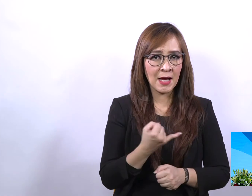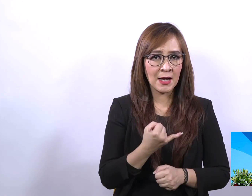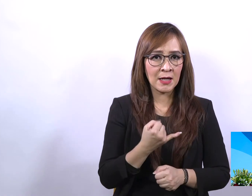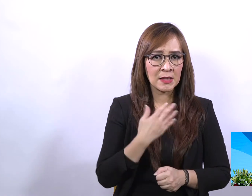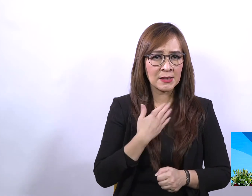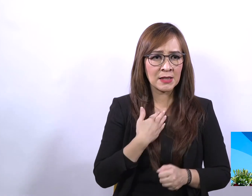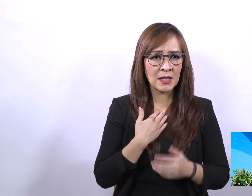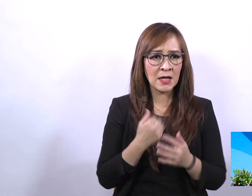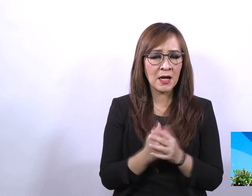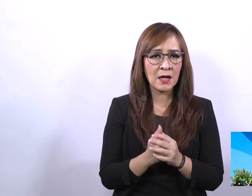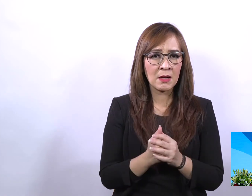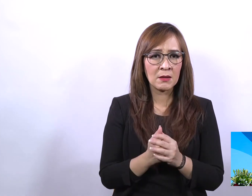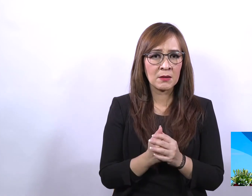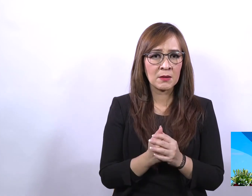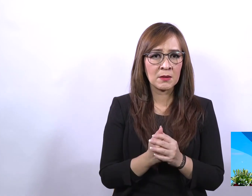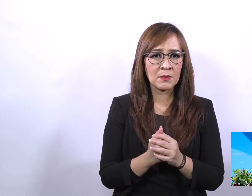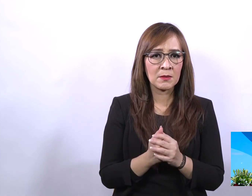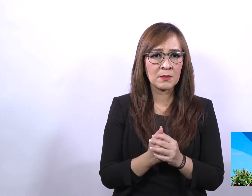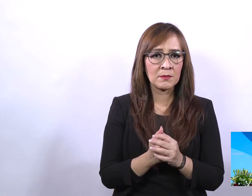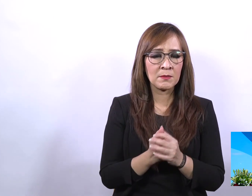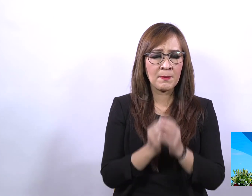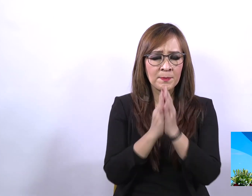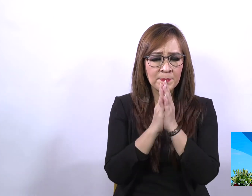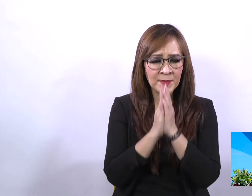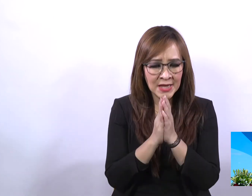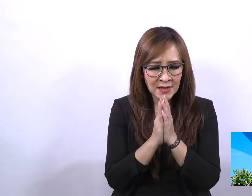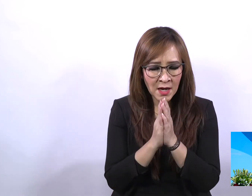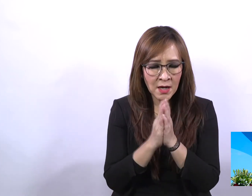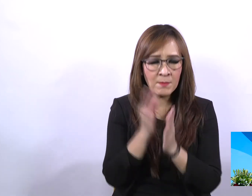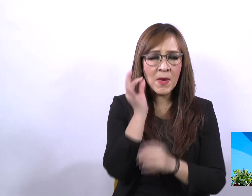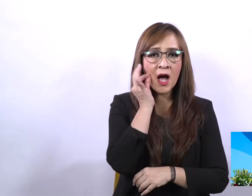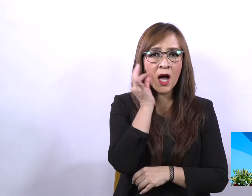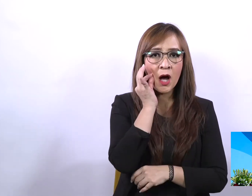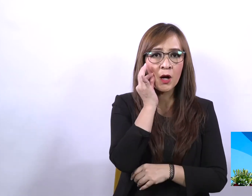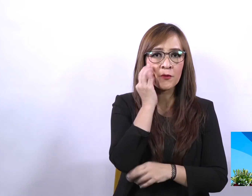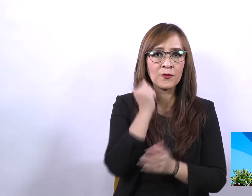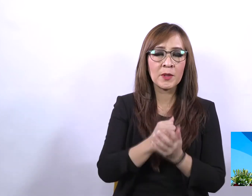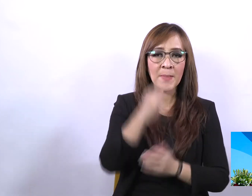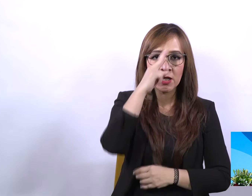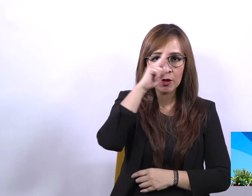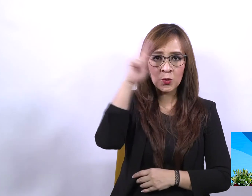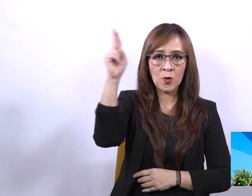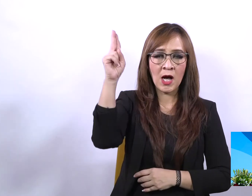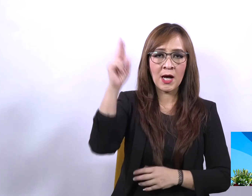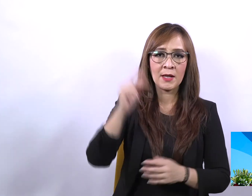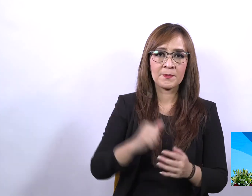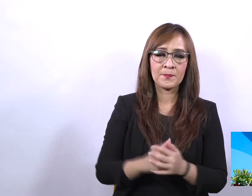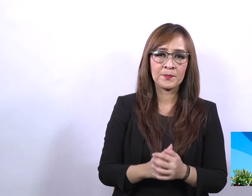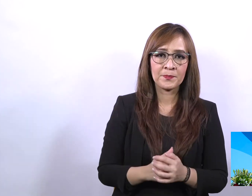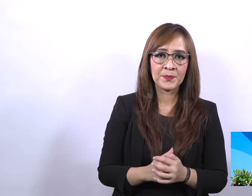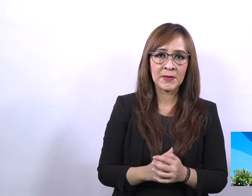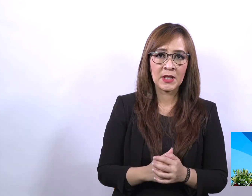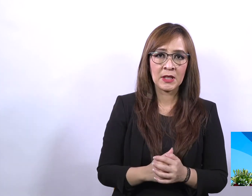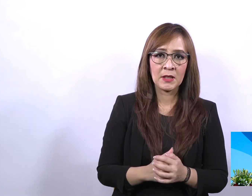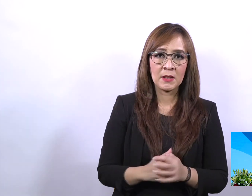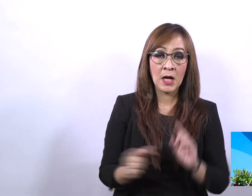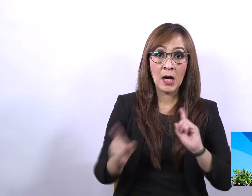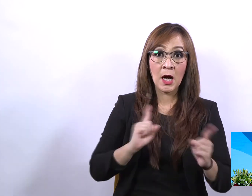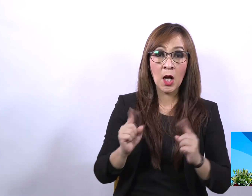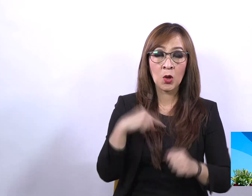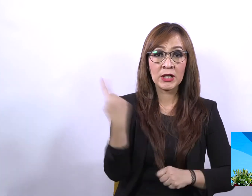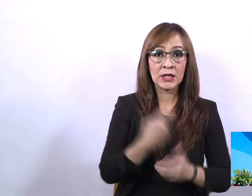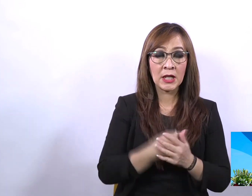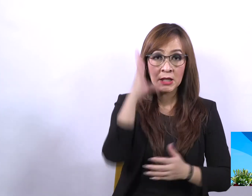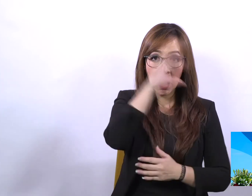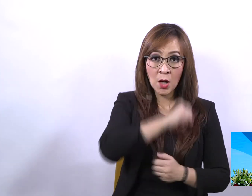saya salah Saya merendahkan diri dan minta ampun sama Tuhan ketika saya tahu kok calon saya berdosa Sayang cepet balik pada Tuhan